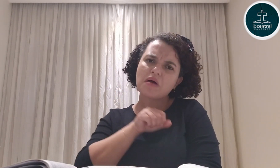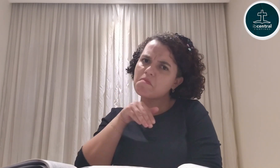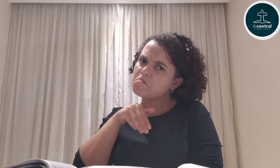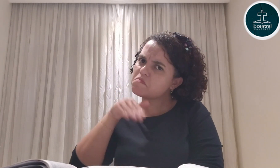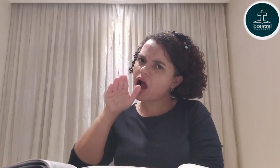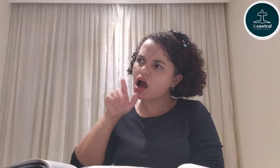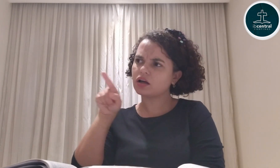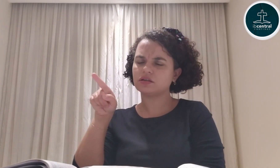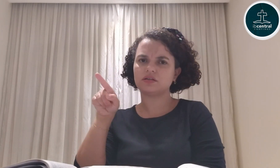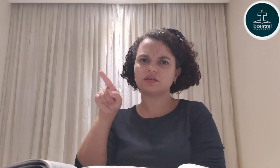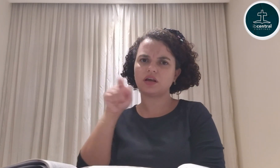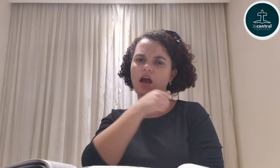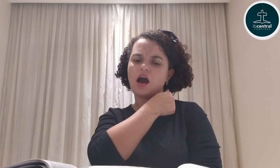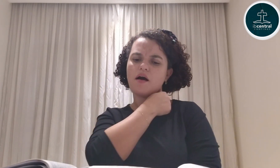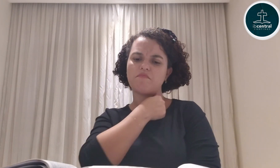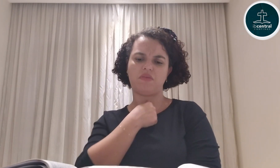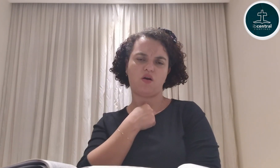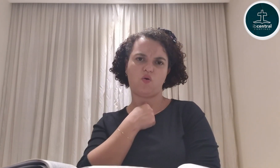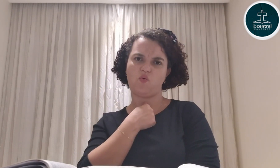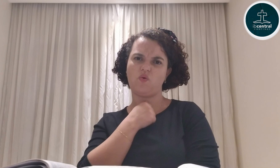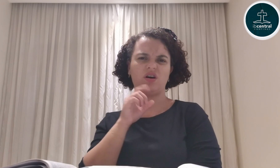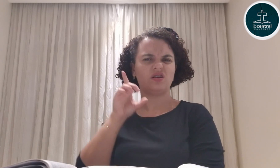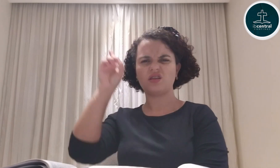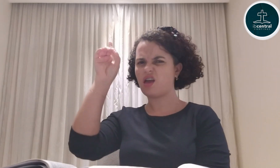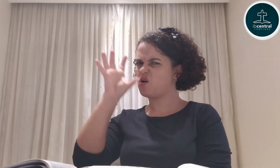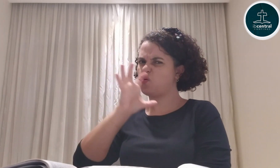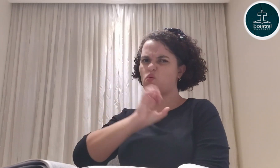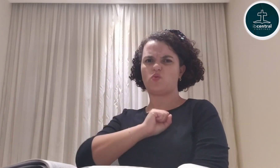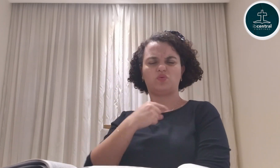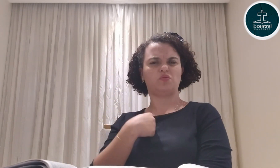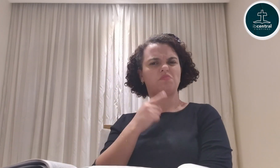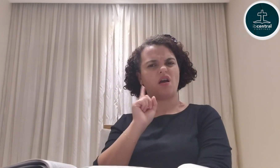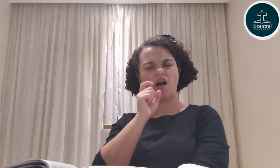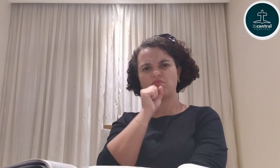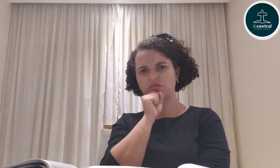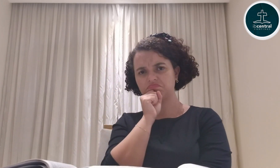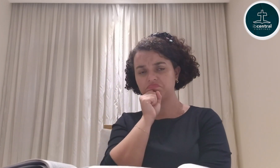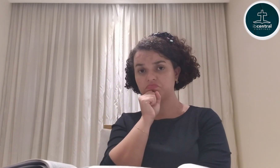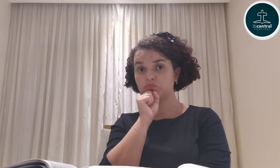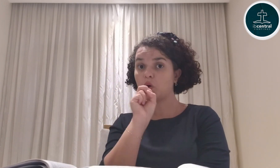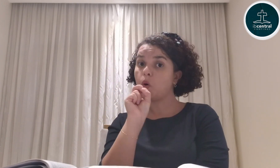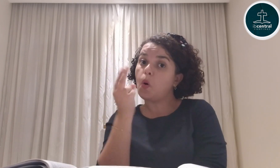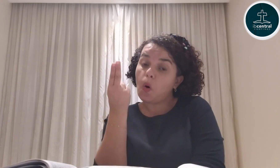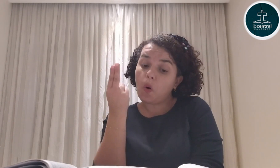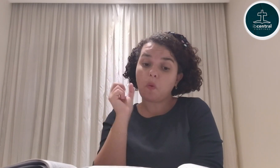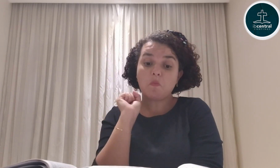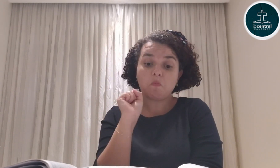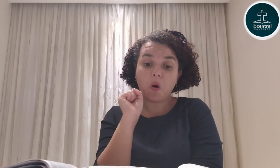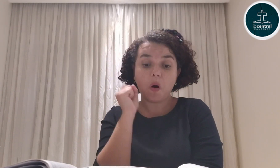Caim pode ter pensado: Deus ama mais a Abel,